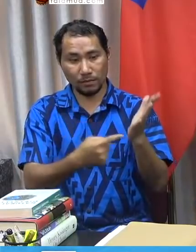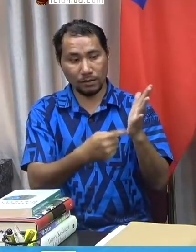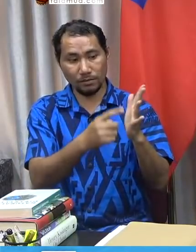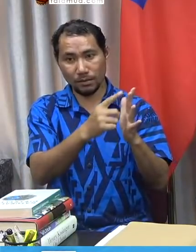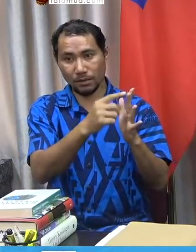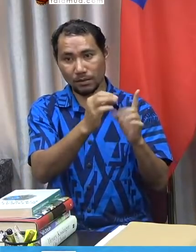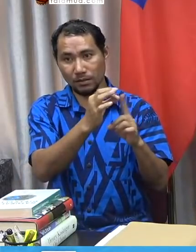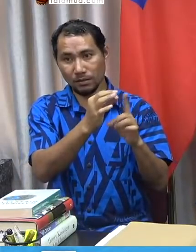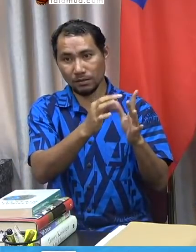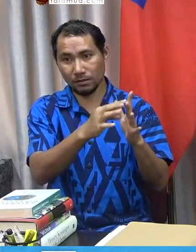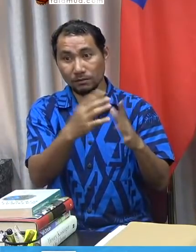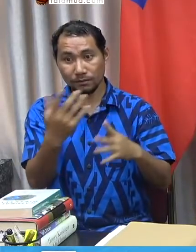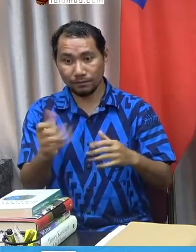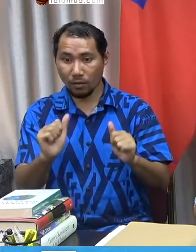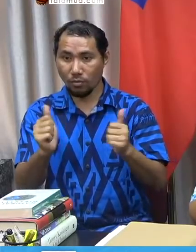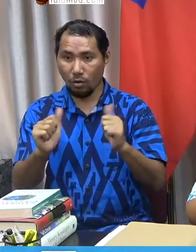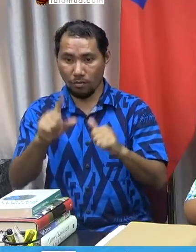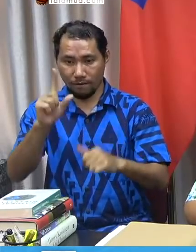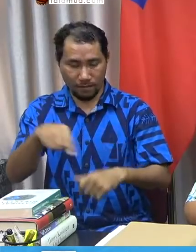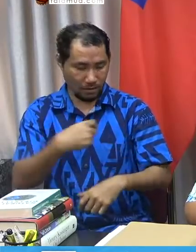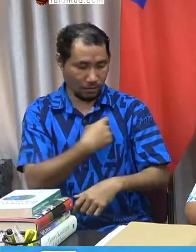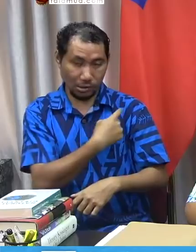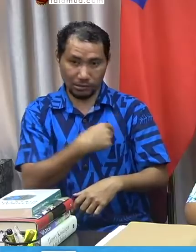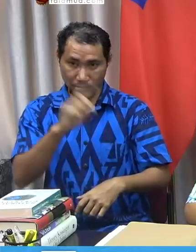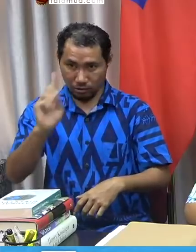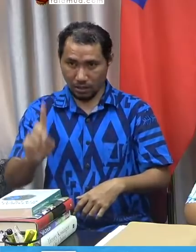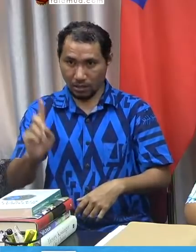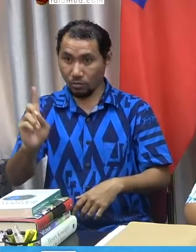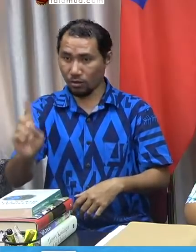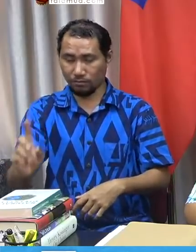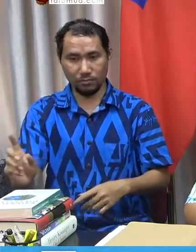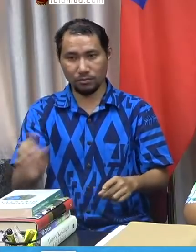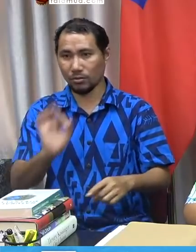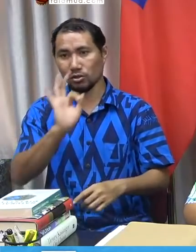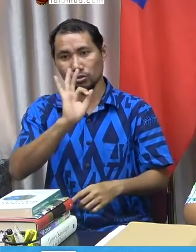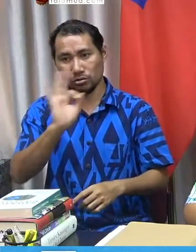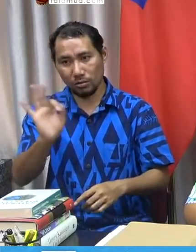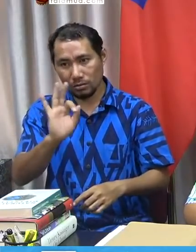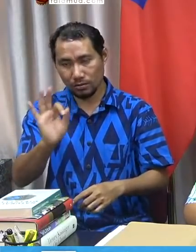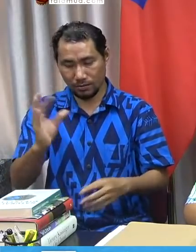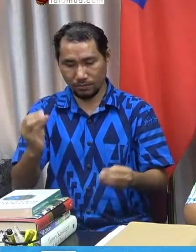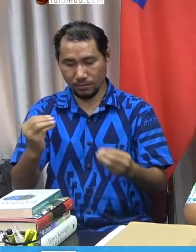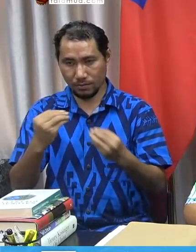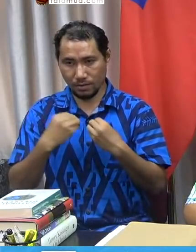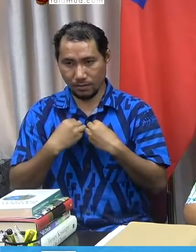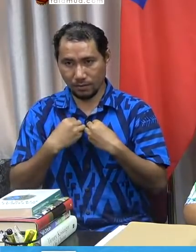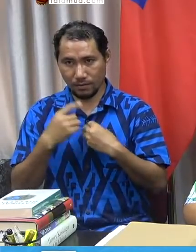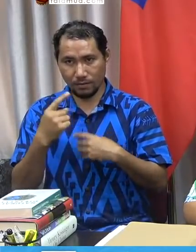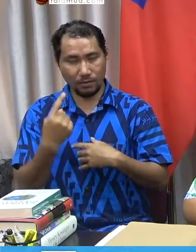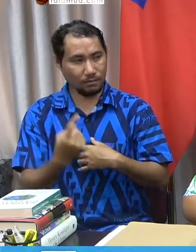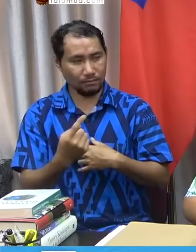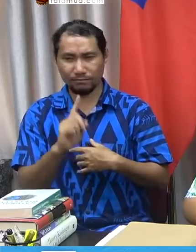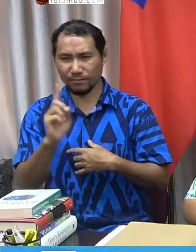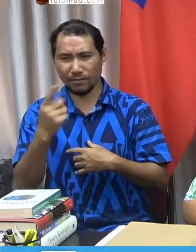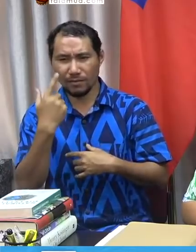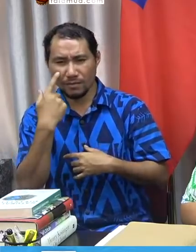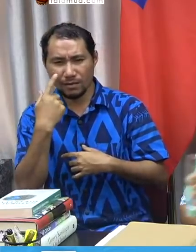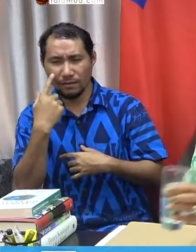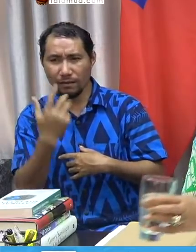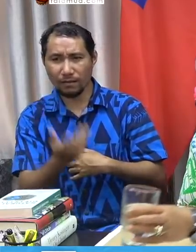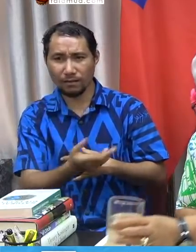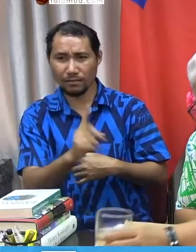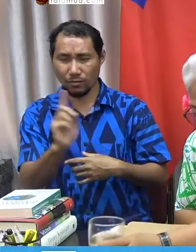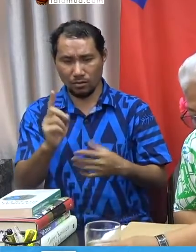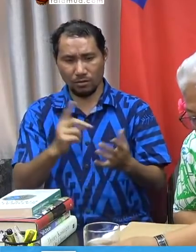to e le so e le alo ia e si che o te mate fare mia ma ta pure na ma e le o